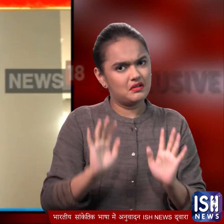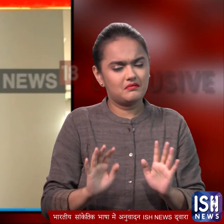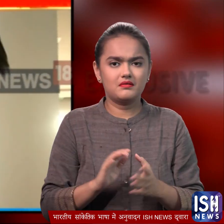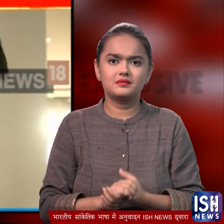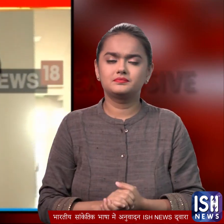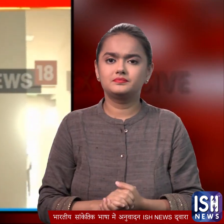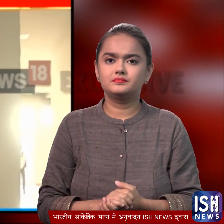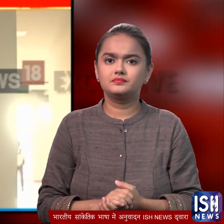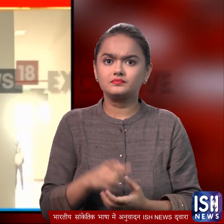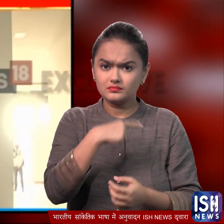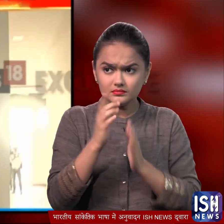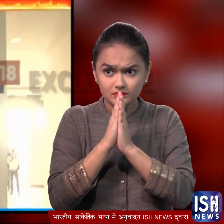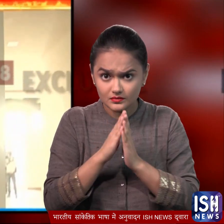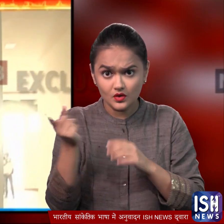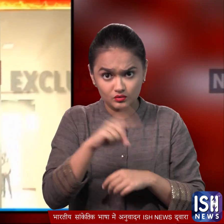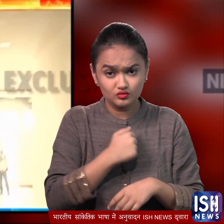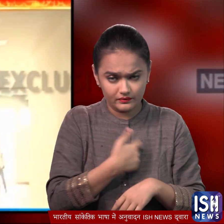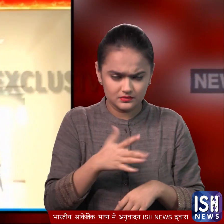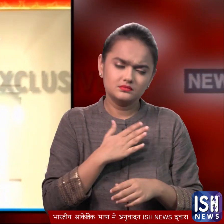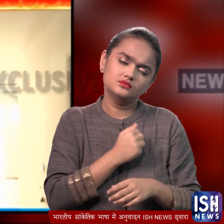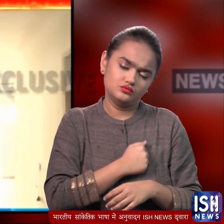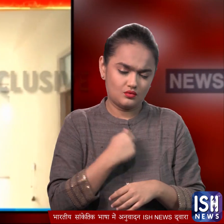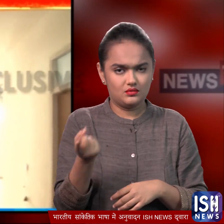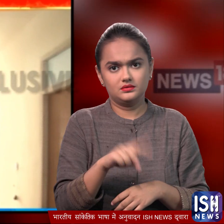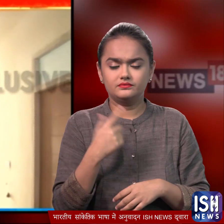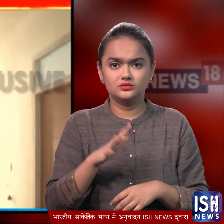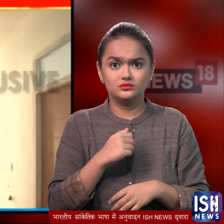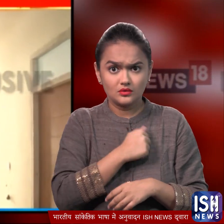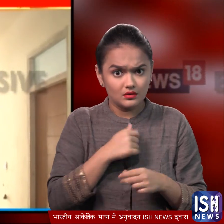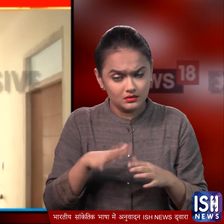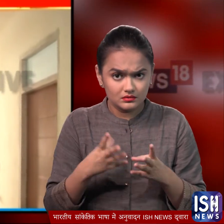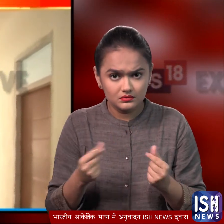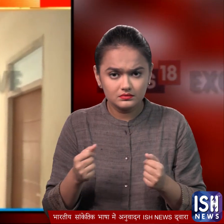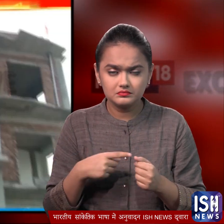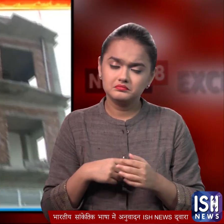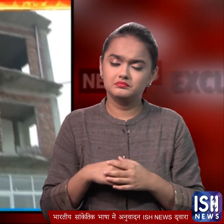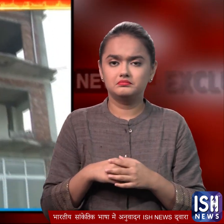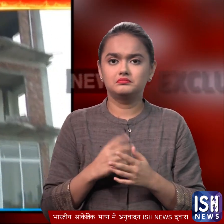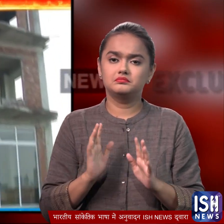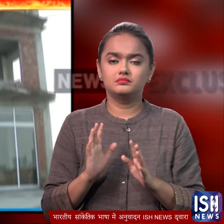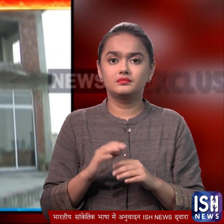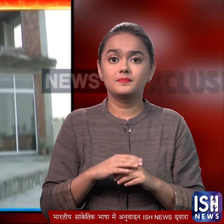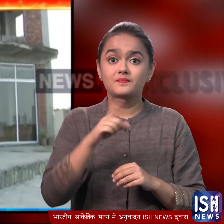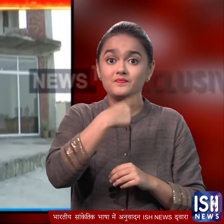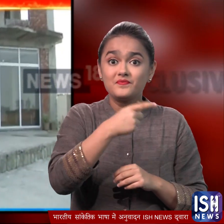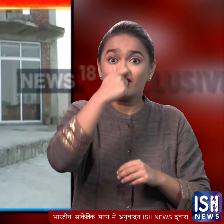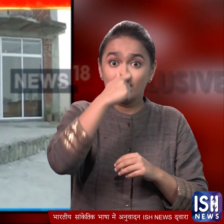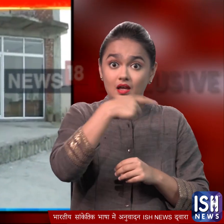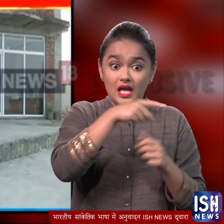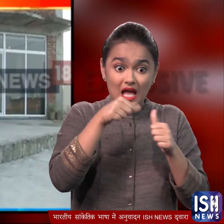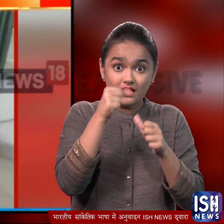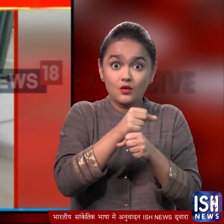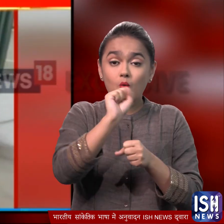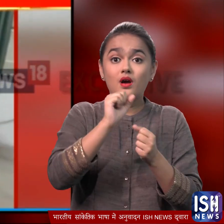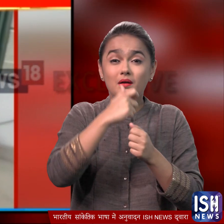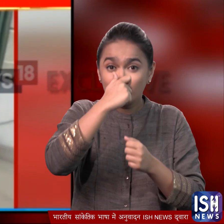था। माफी मांगा था। हाँ, माफी मांगने के बाद वो गए नहीं। आनंद गिरी हरिद्वार में अपना आश्रम बनवा